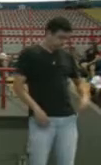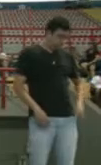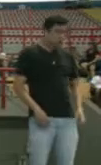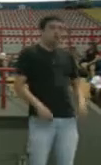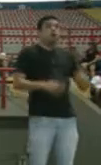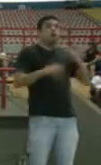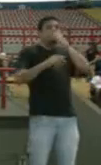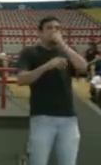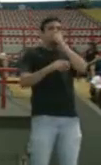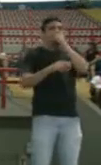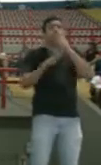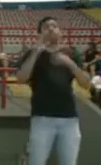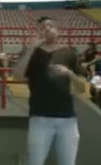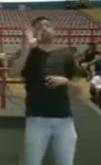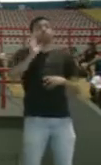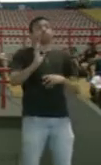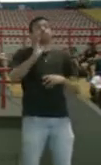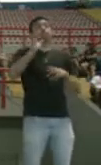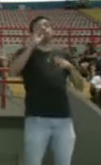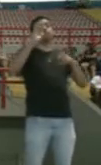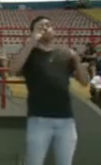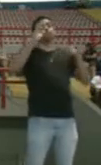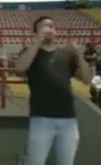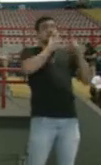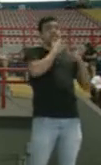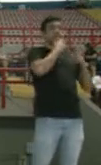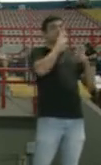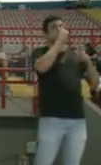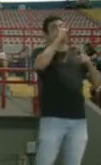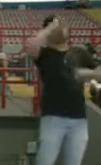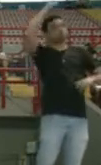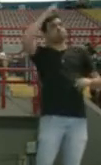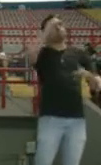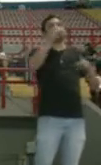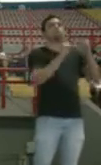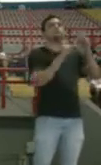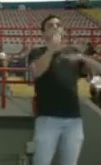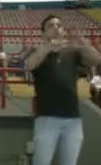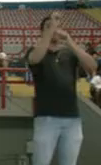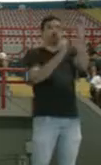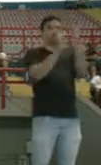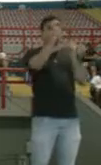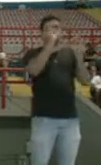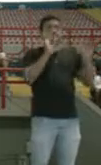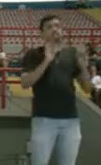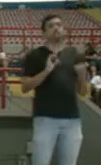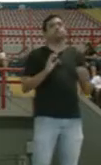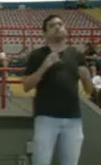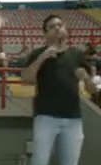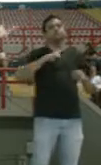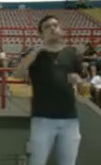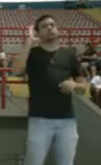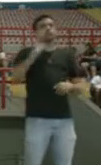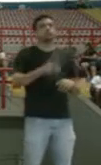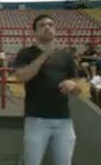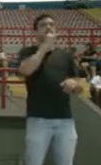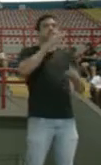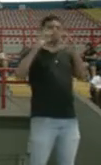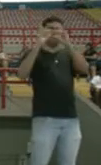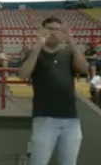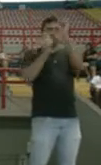Revolução Industrial. Primeira dica: eu não aceito que você erre a questão dessa forma. Existia indústria na